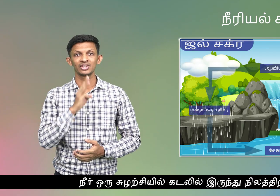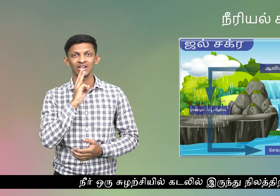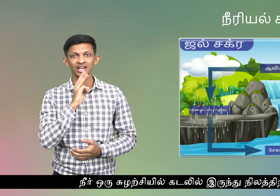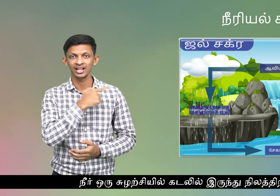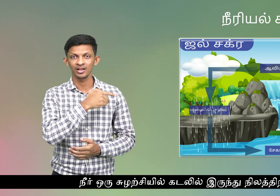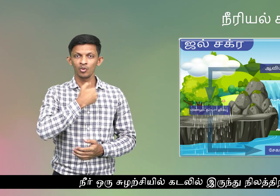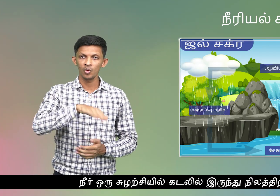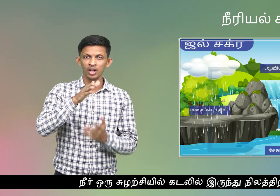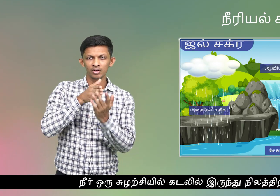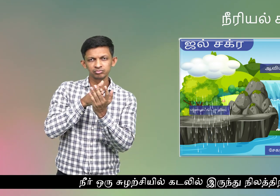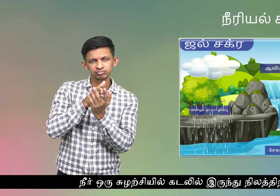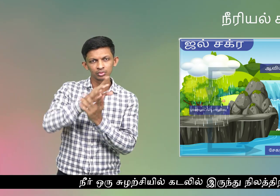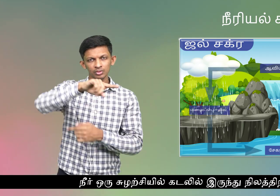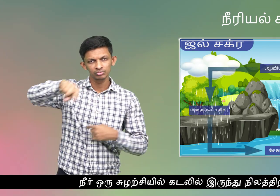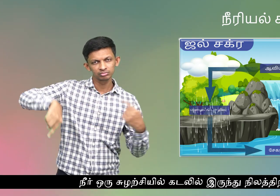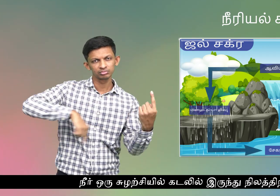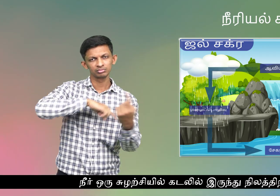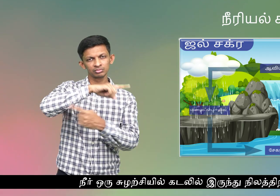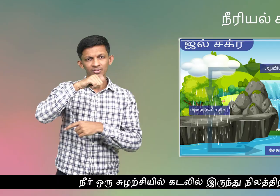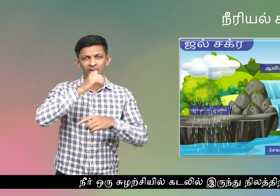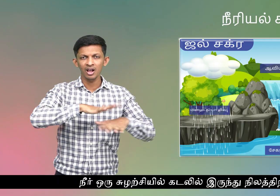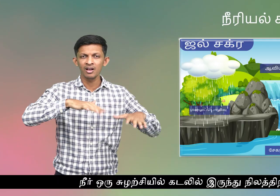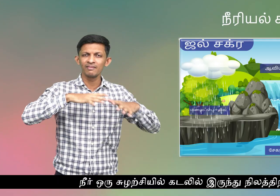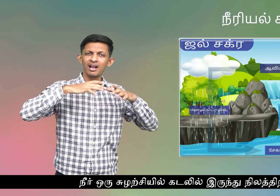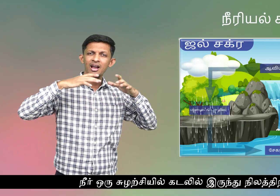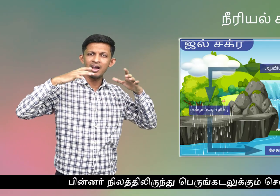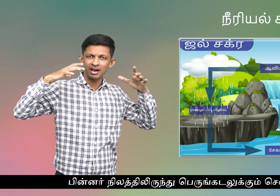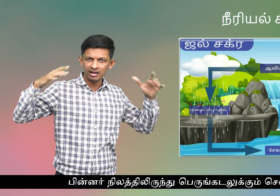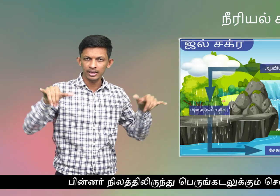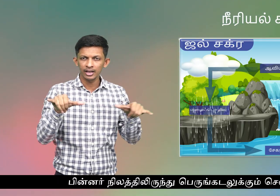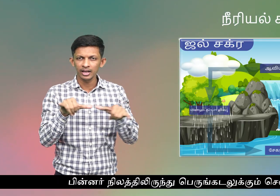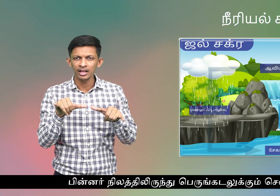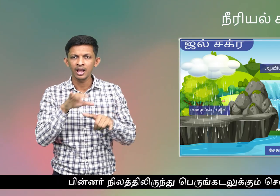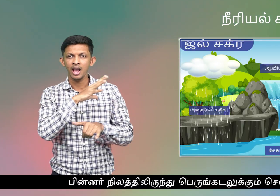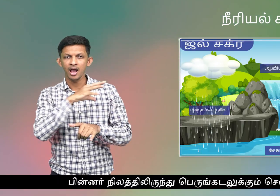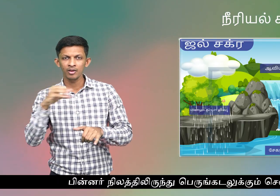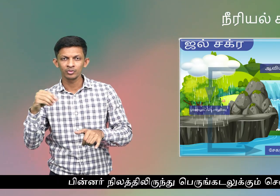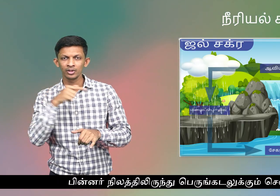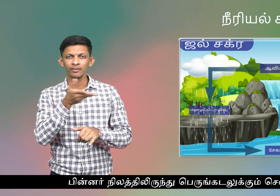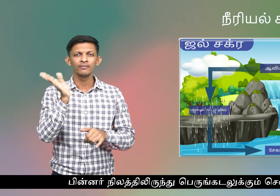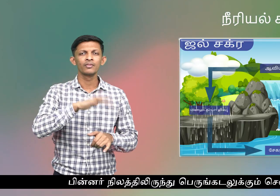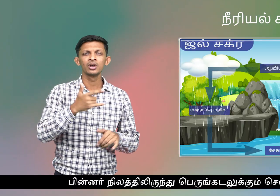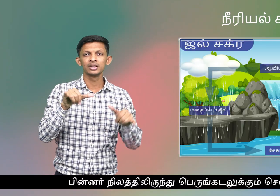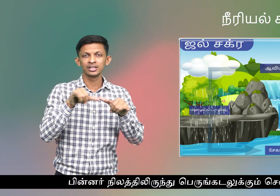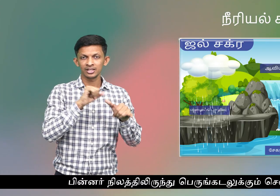நீர் ஒரு சுழற்சியில் கடலிலிருந்து நிலத்திற்கும் பின்னர் நிலத்திலிருந்து பெருங்கடலுக்கும் செல்கிறது.